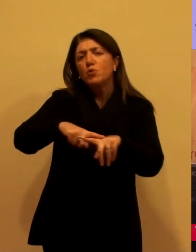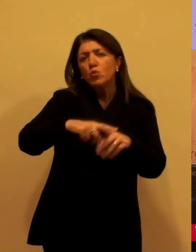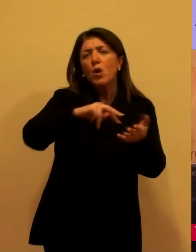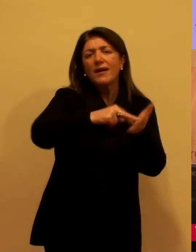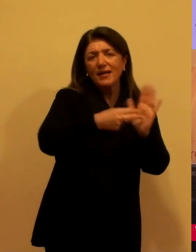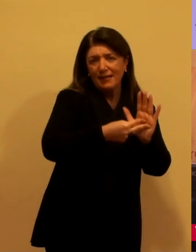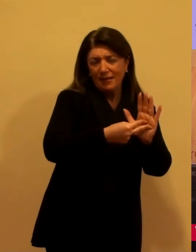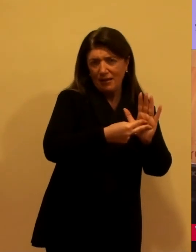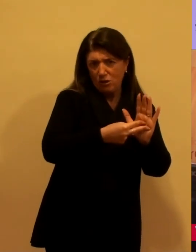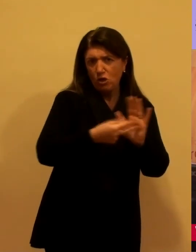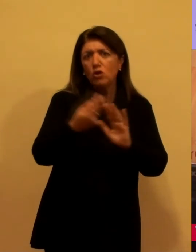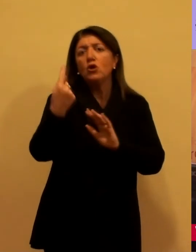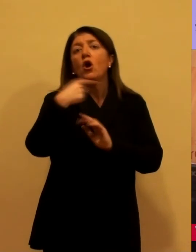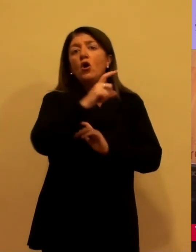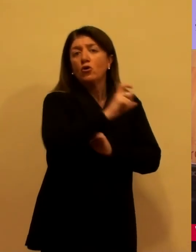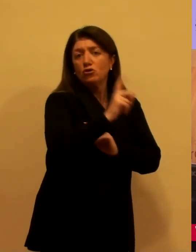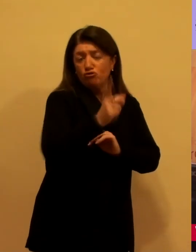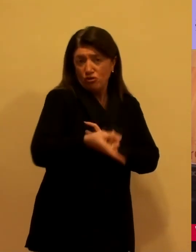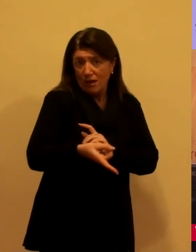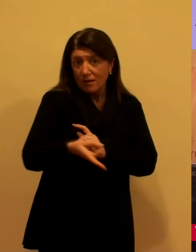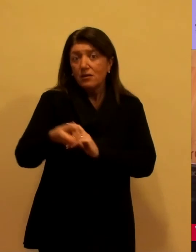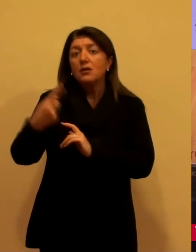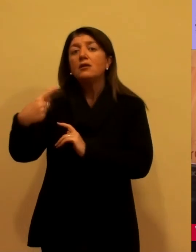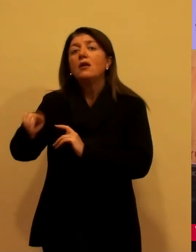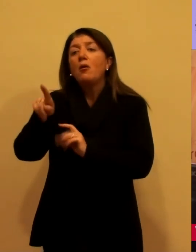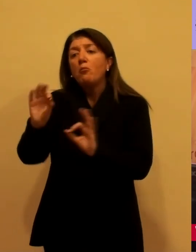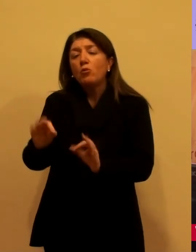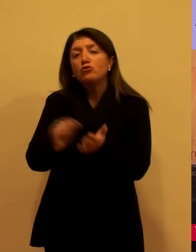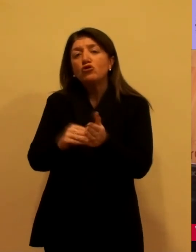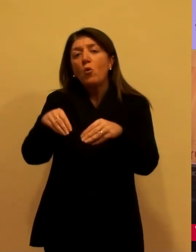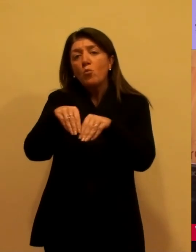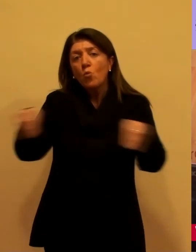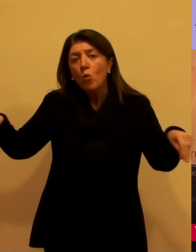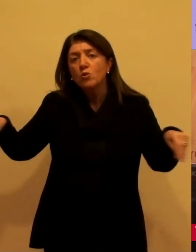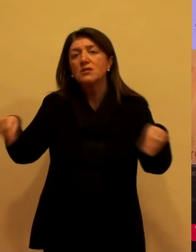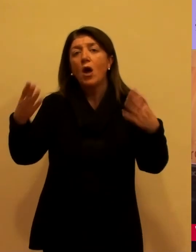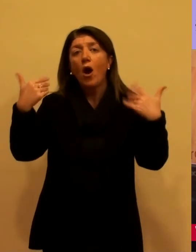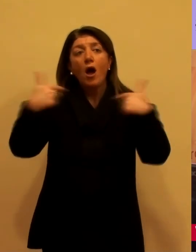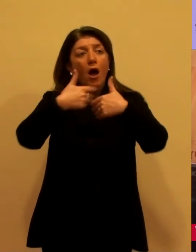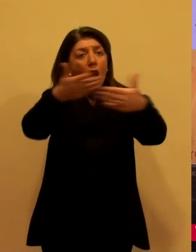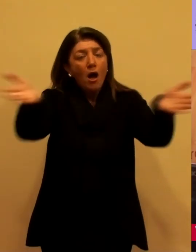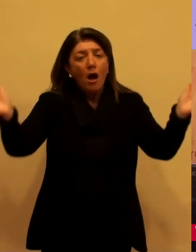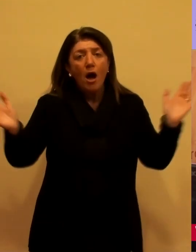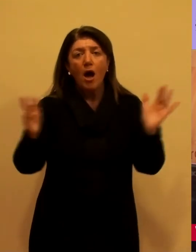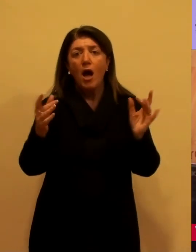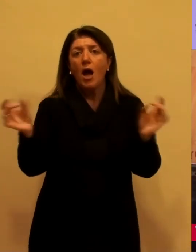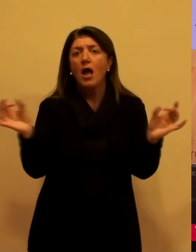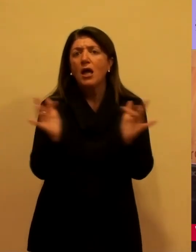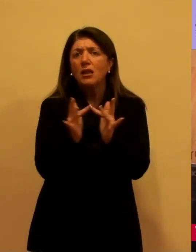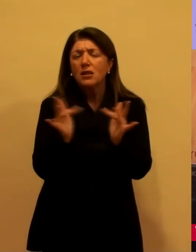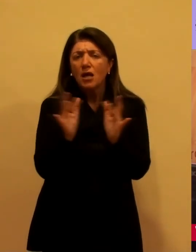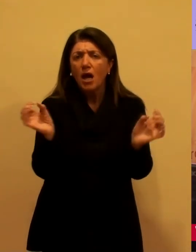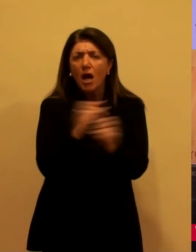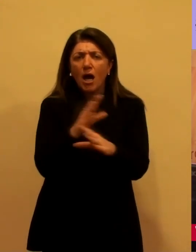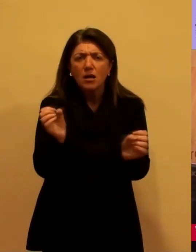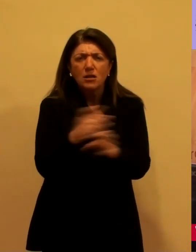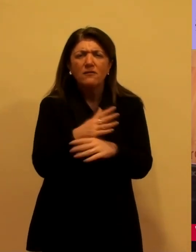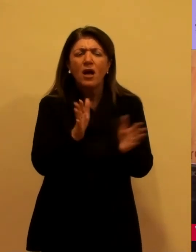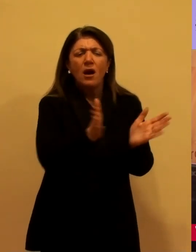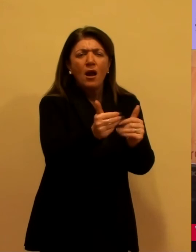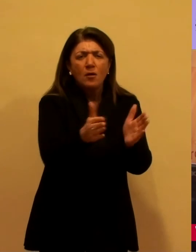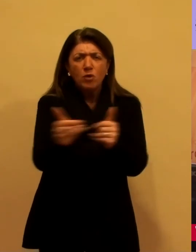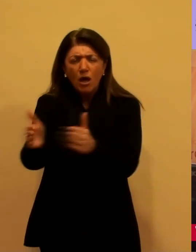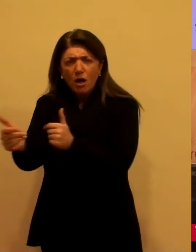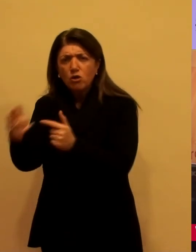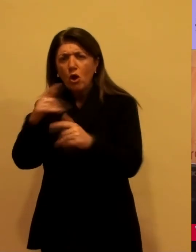il PAV comprende un sito espositivo all'aria aperta e un museo interattivo dove si possono svolgere anche un sacco di laboratori, di